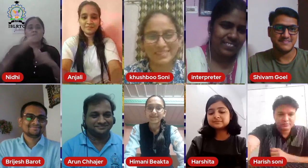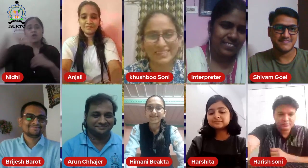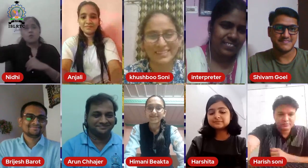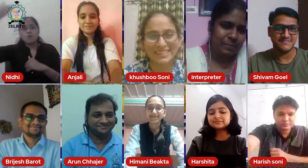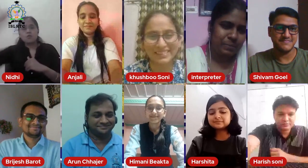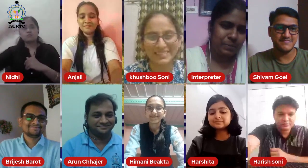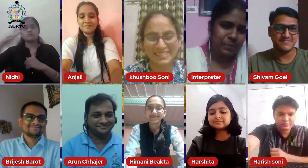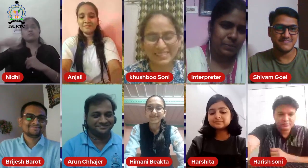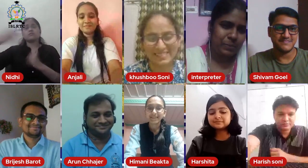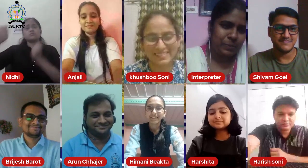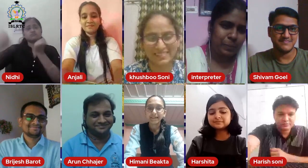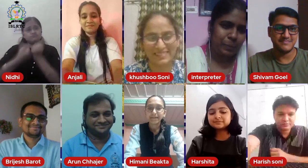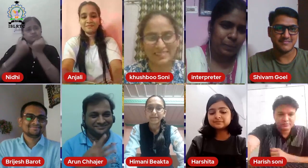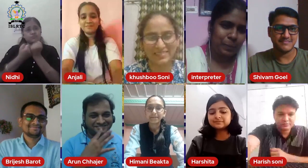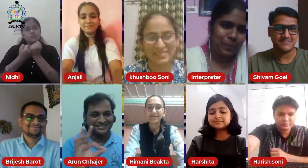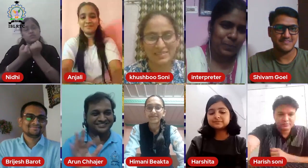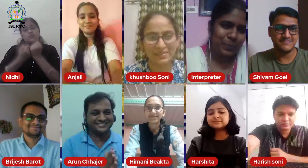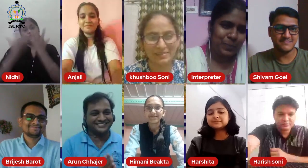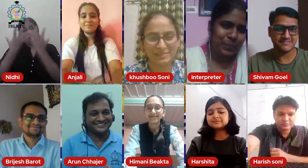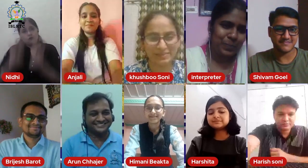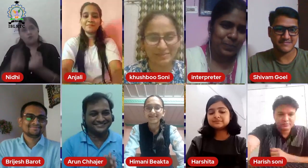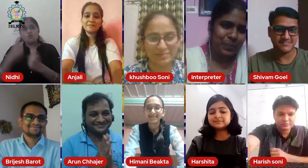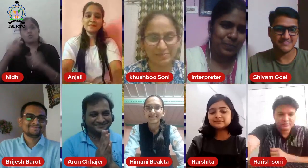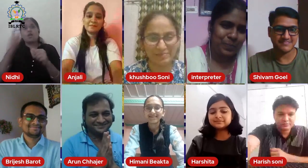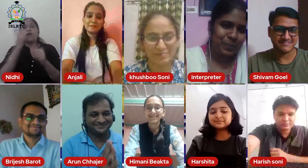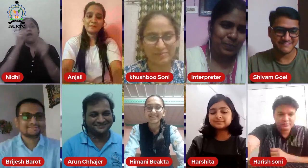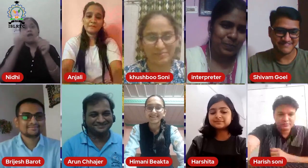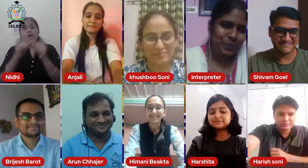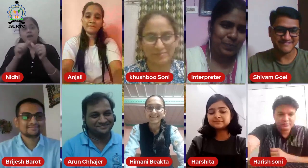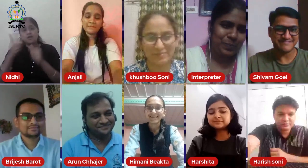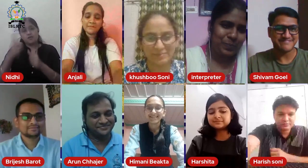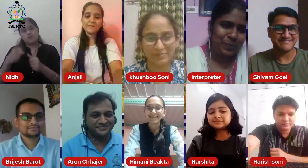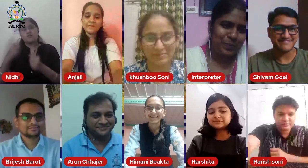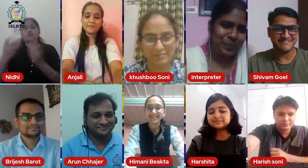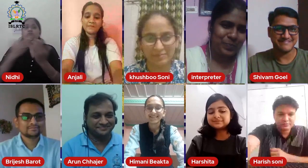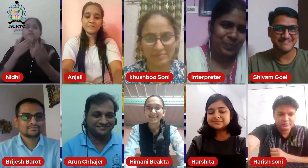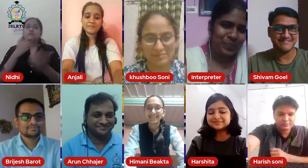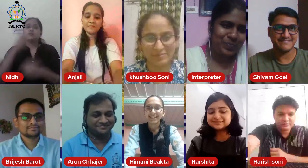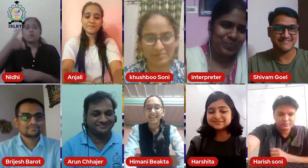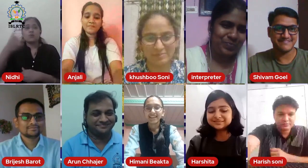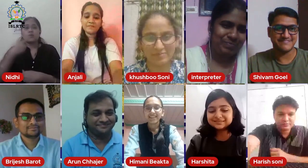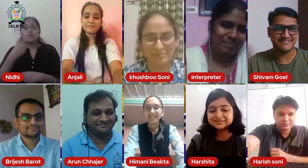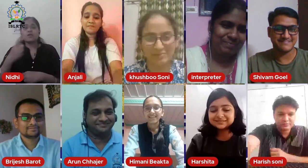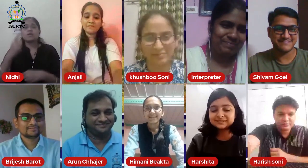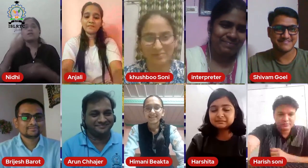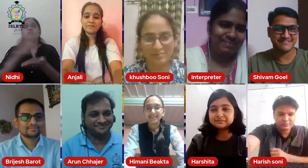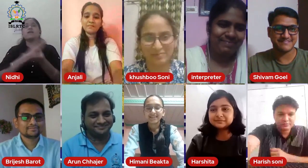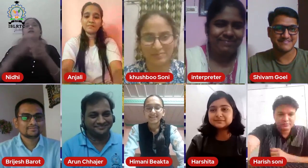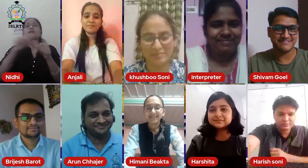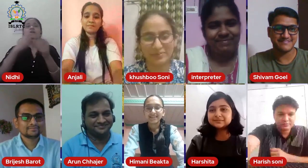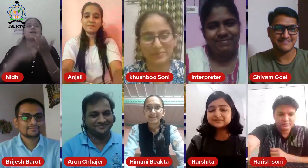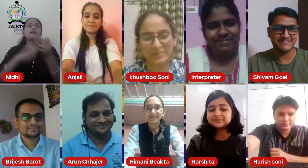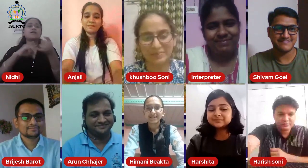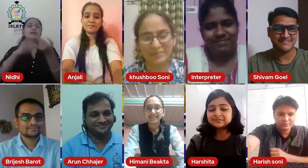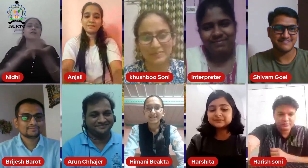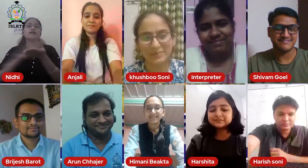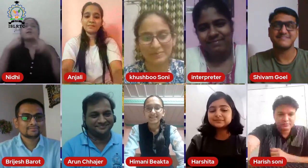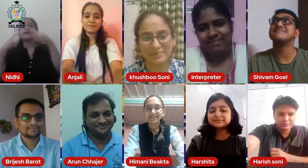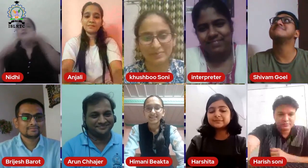इतनी सारी बधाइयां क्योंकि अरुण का सहयोग अभी हमको आगे भी चाहिए। ठीक है, हर्षिता, अंजलि, शिवम,